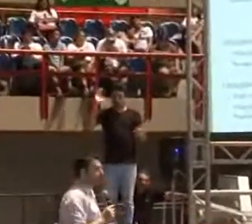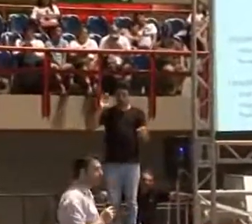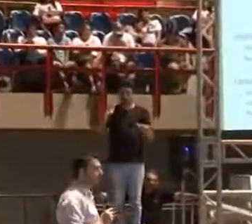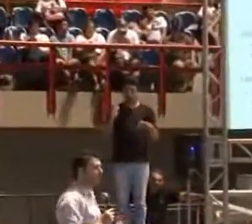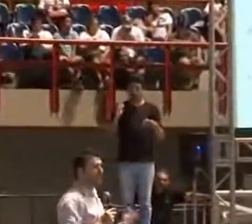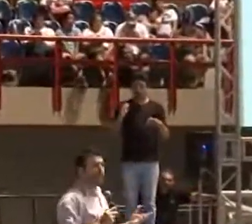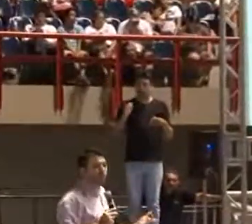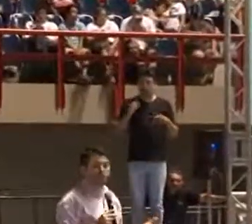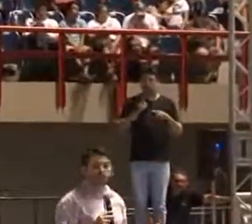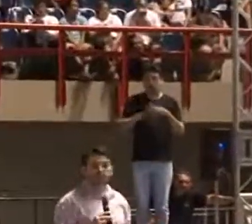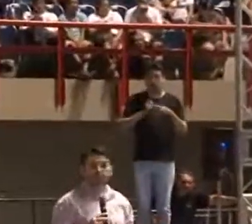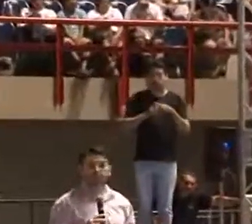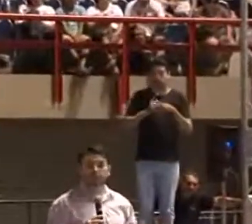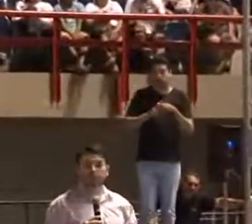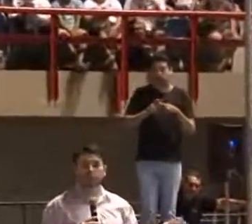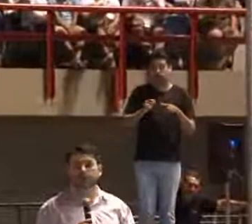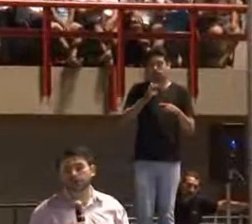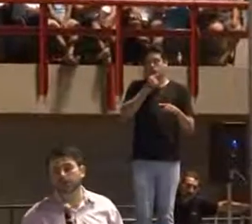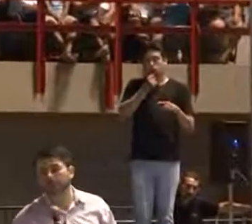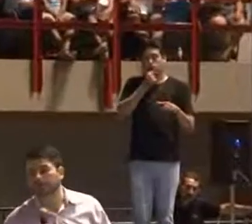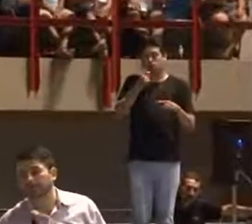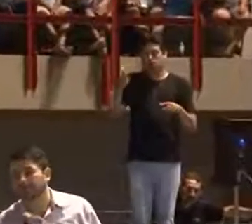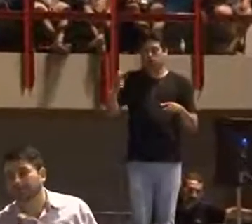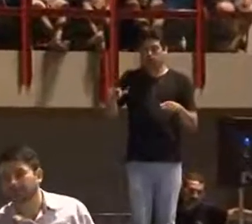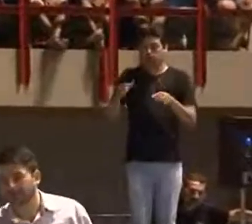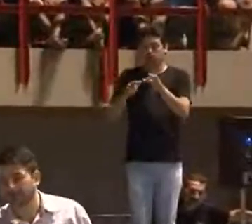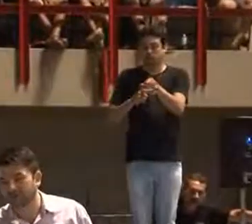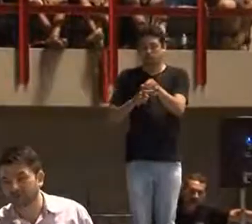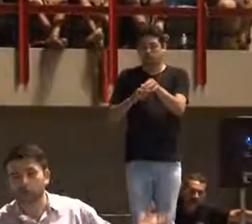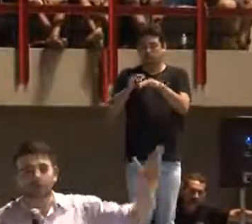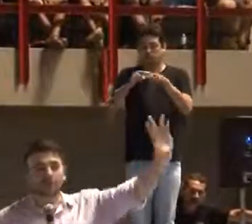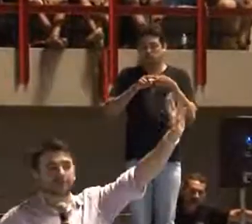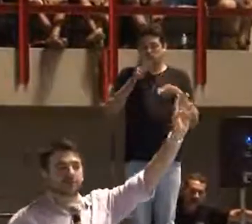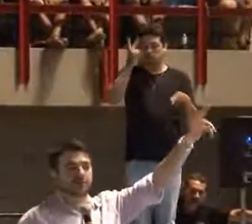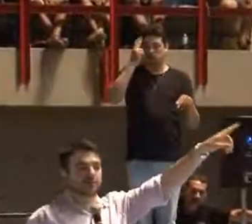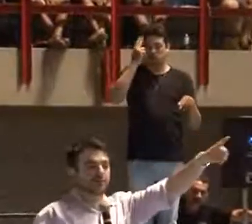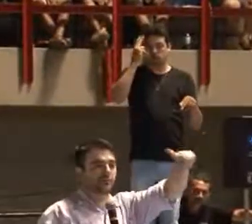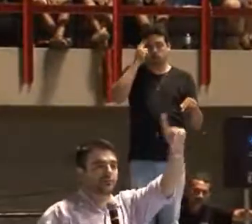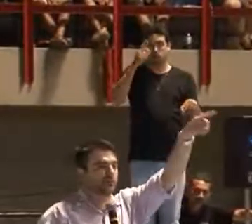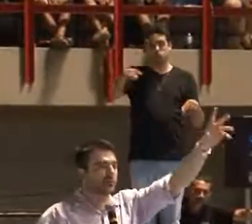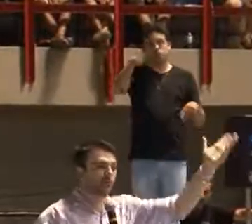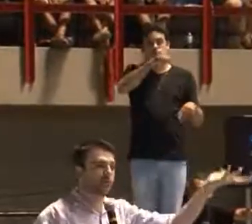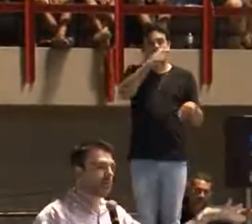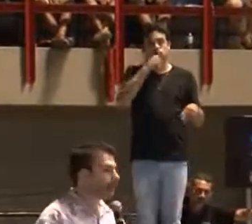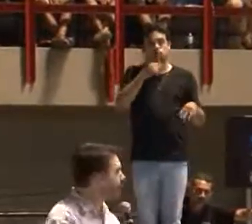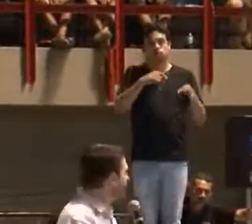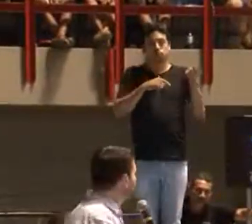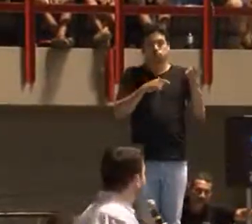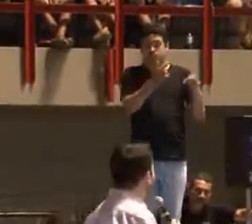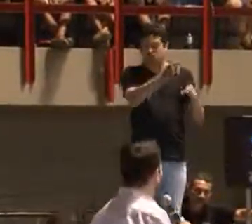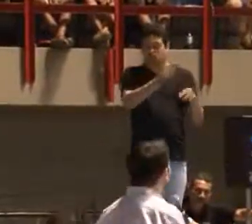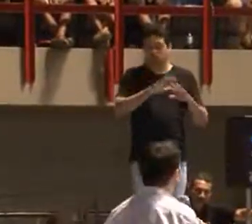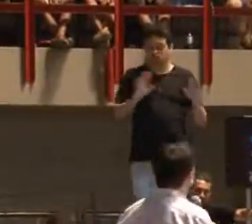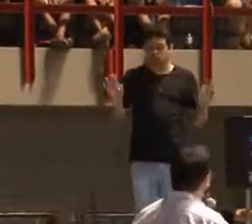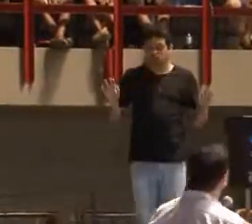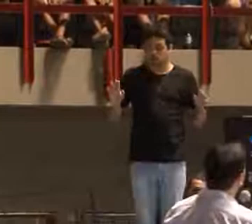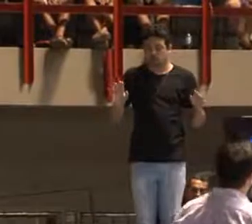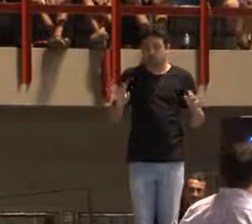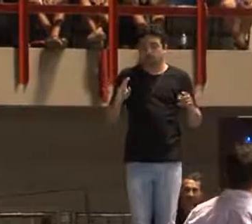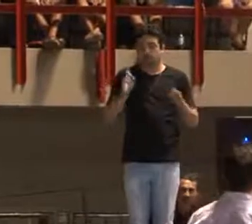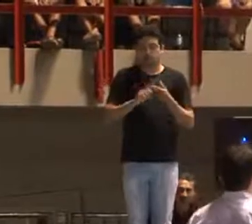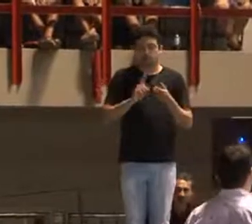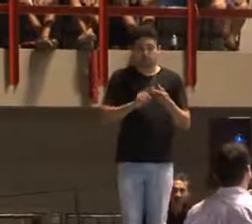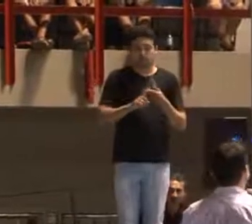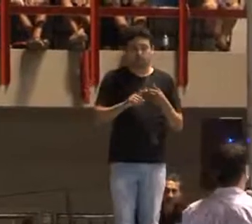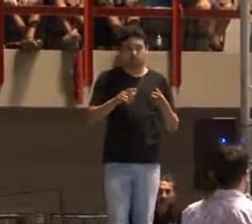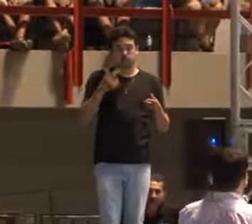mulheres, né? Até porque ela é muito comum na vagina e os homens não têm vagina. Algum homem aqui tem vagina? Só aqui? Não. Então pronto, né? Ai, professor,